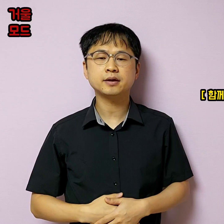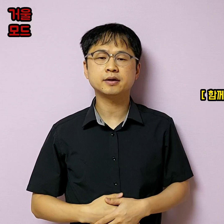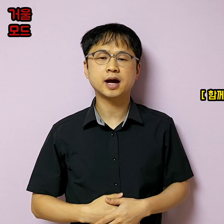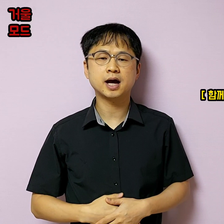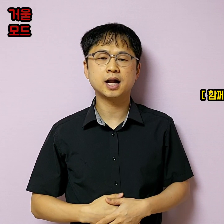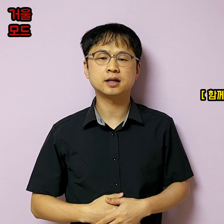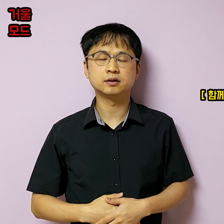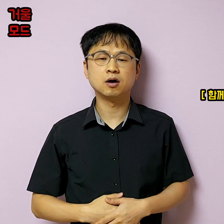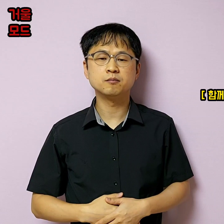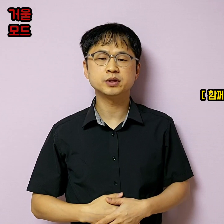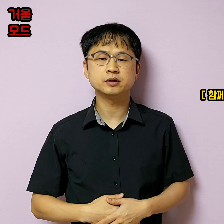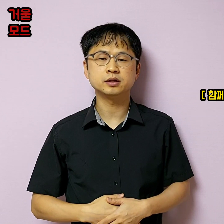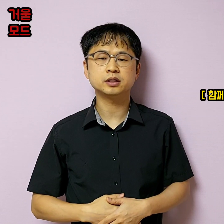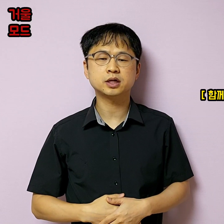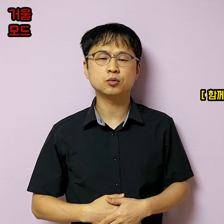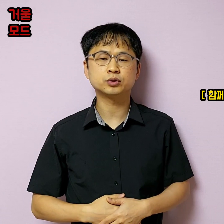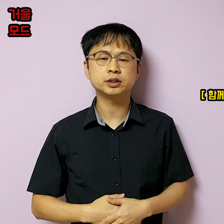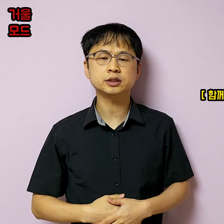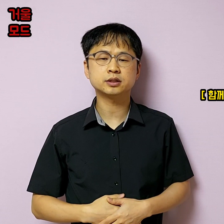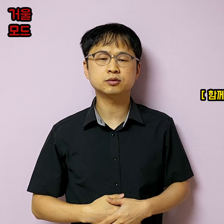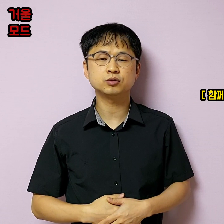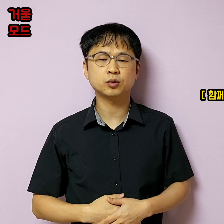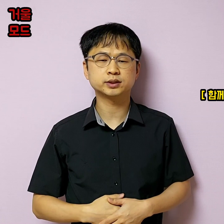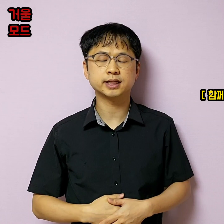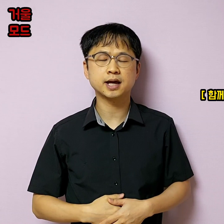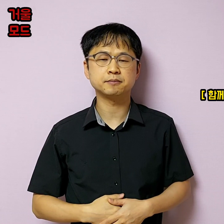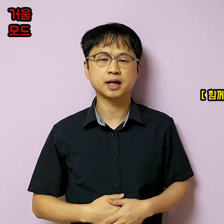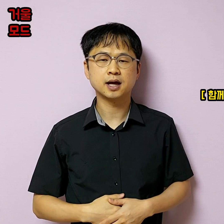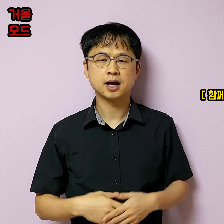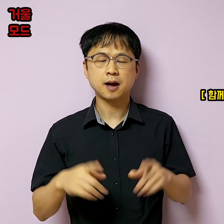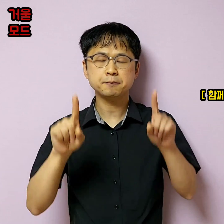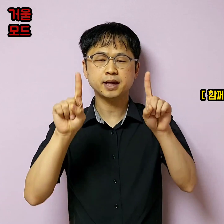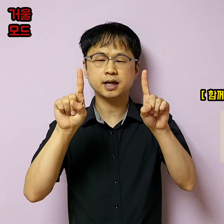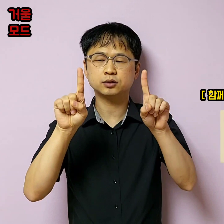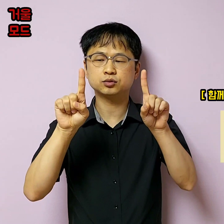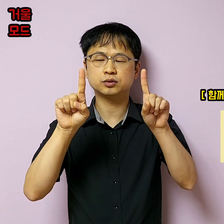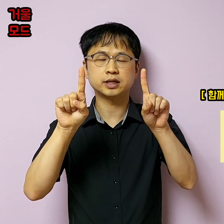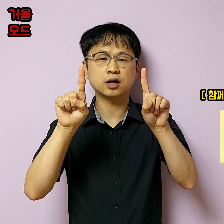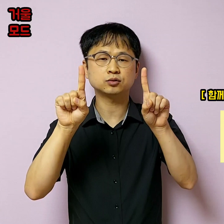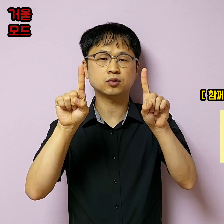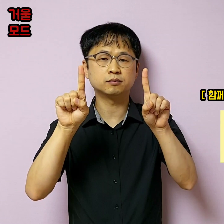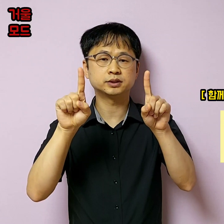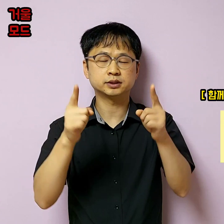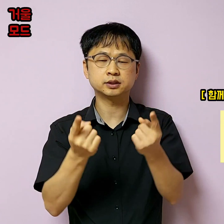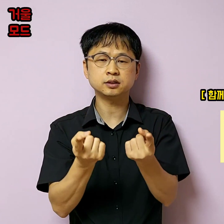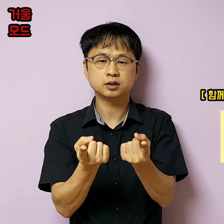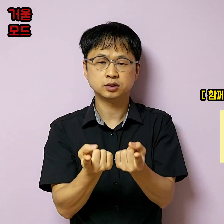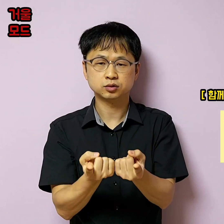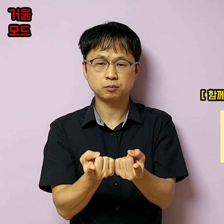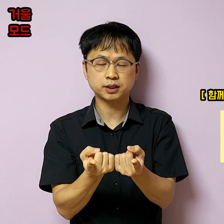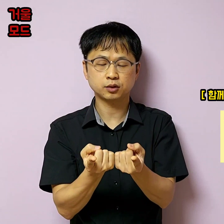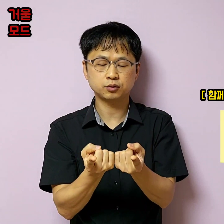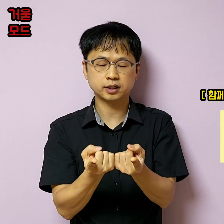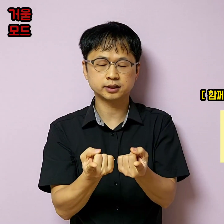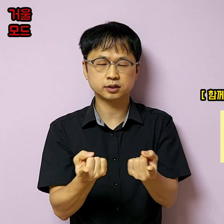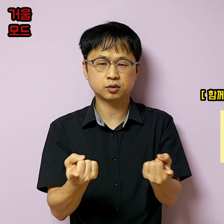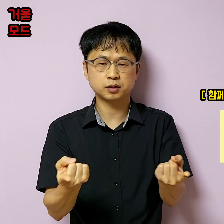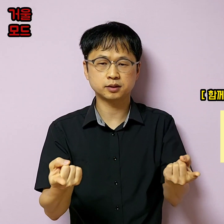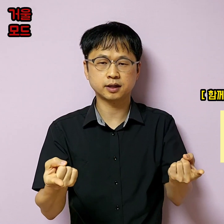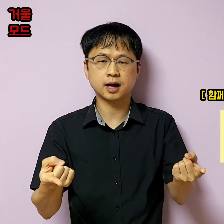함께여야 할 너 없는 이 겨울의 첫눈이 오잖아입니다. 함께라는 수어는 양손 검지를 손바닥 위로 한 상태로